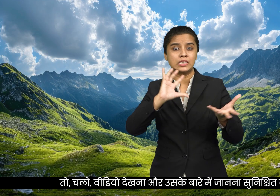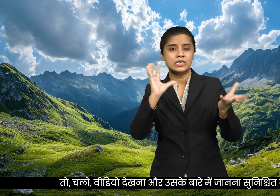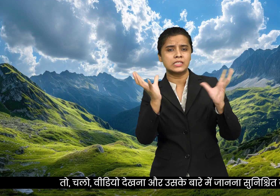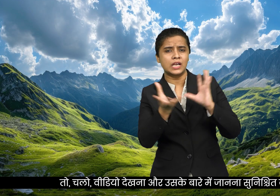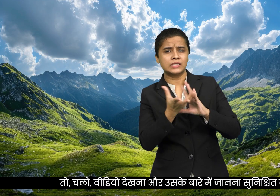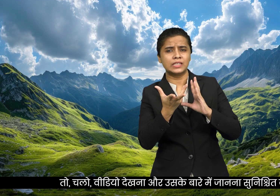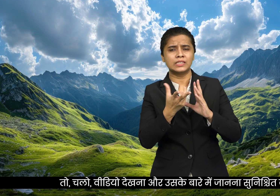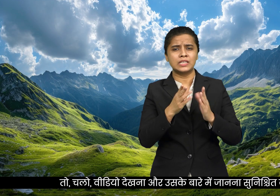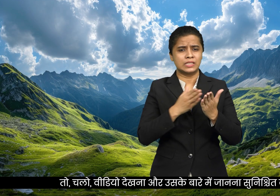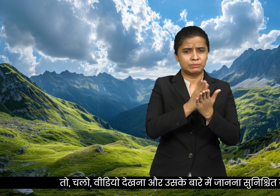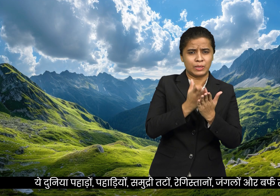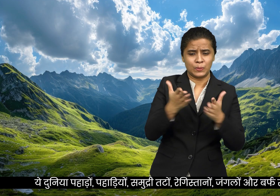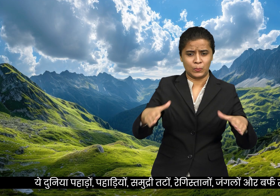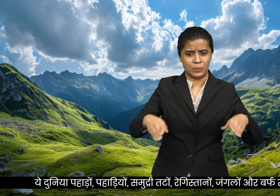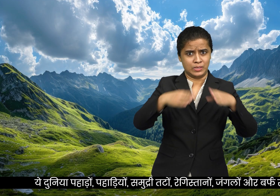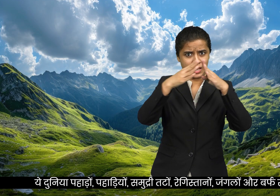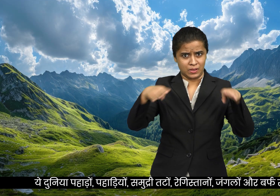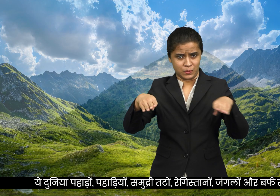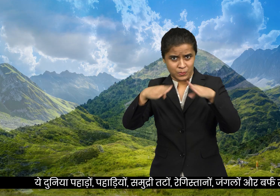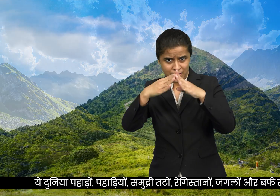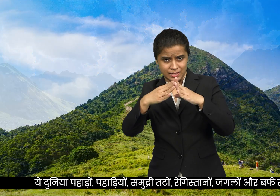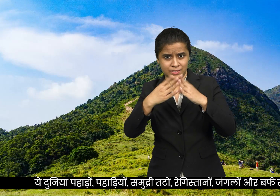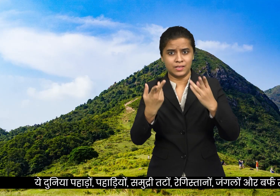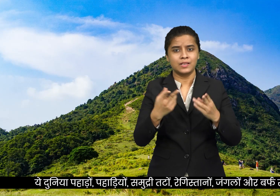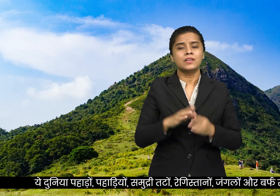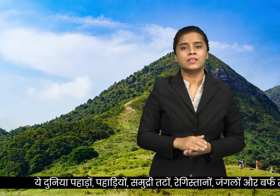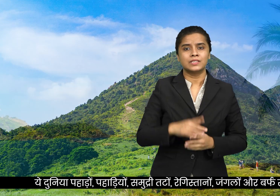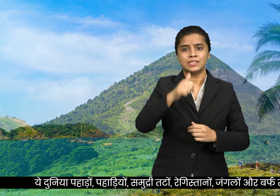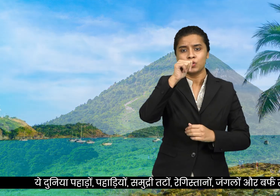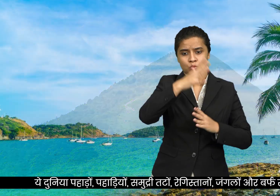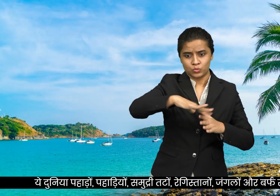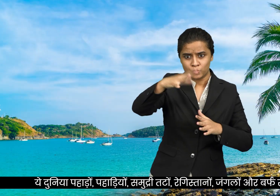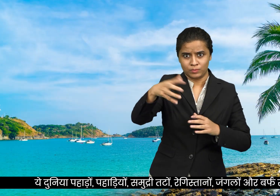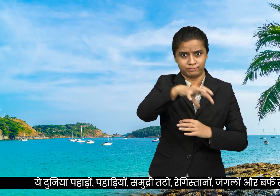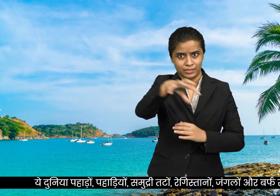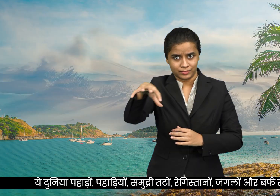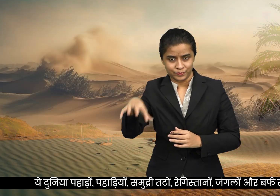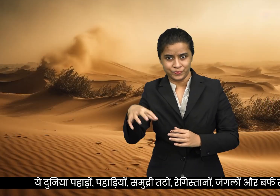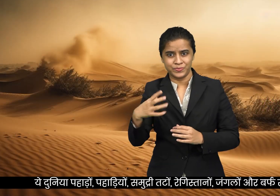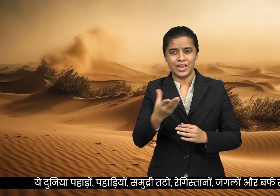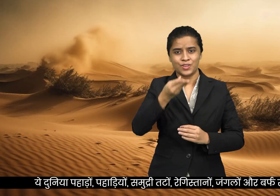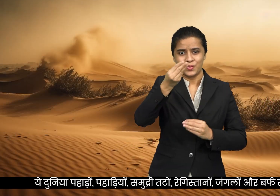जानना सुनिश्चित करें। ये दुनिया पहाड़ों, समुद्री तटों,